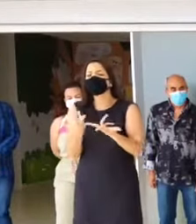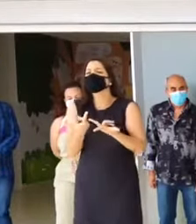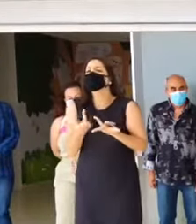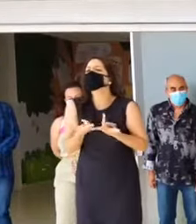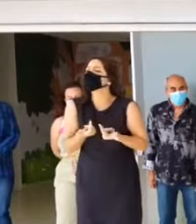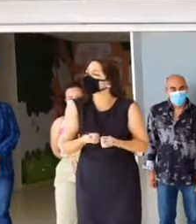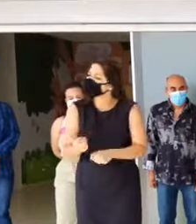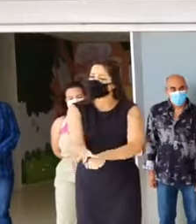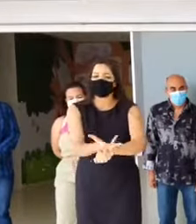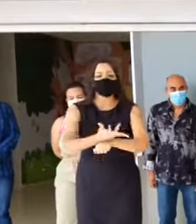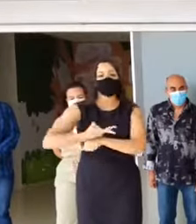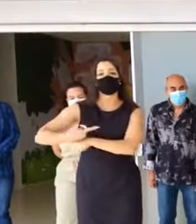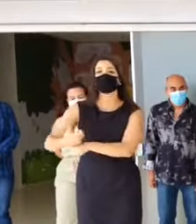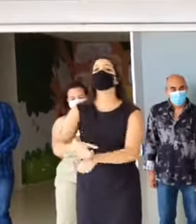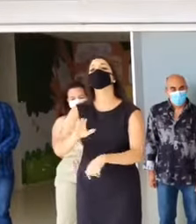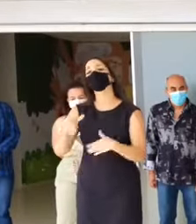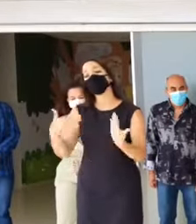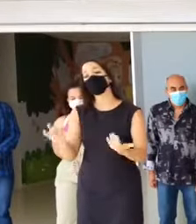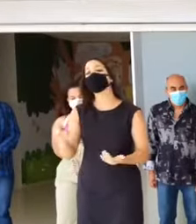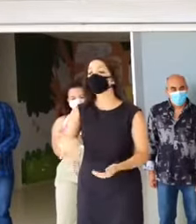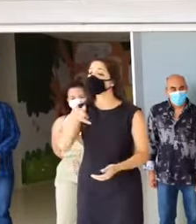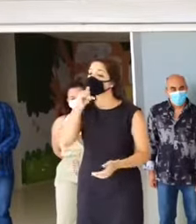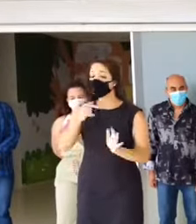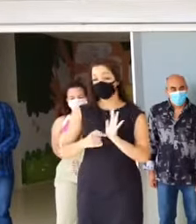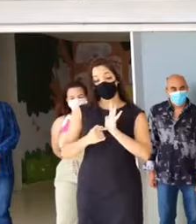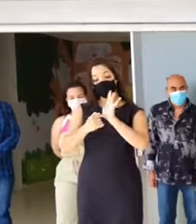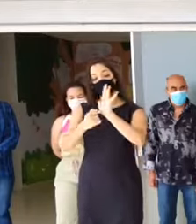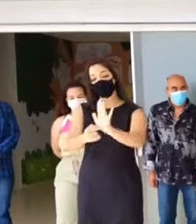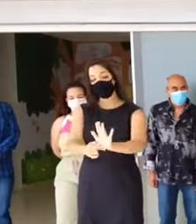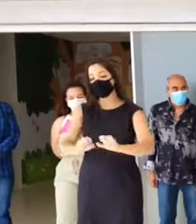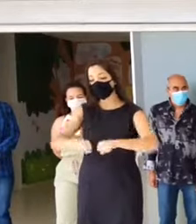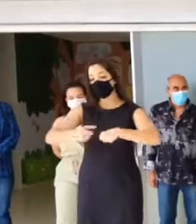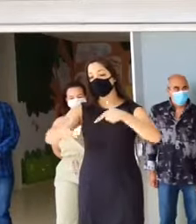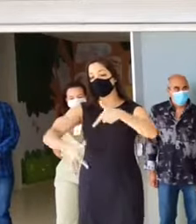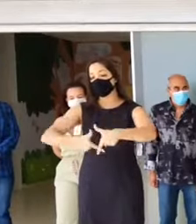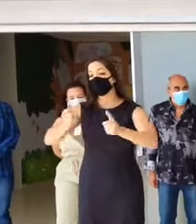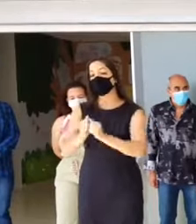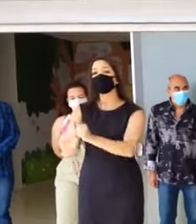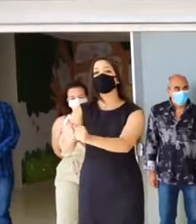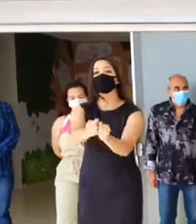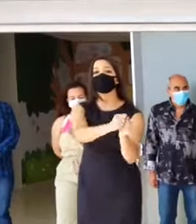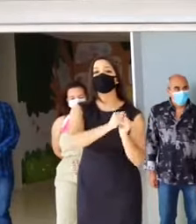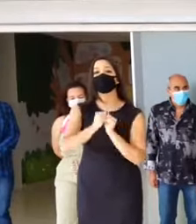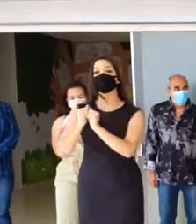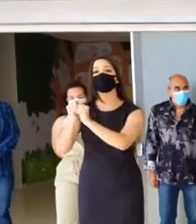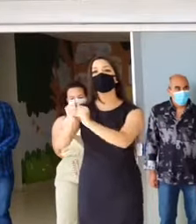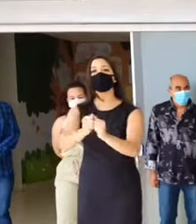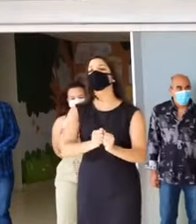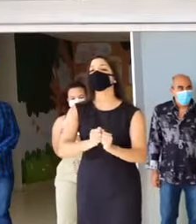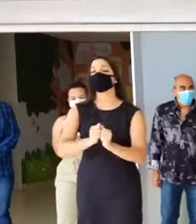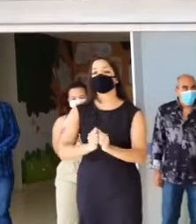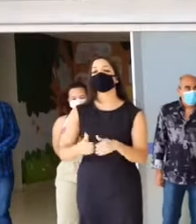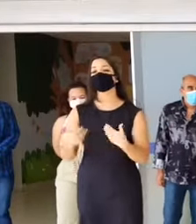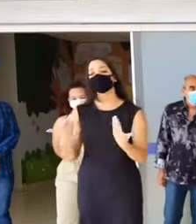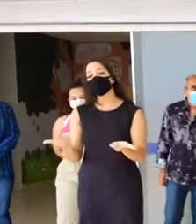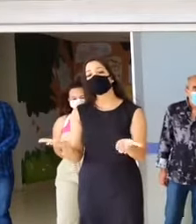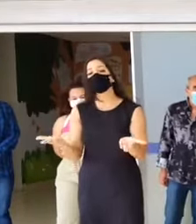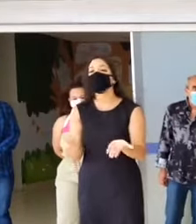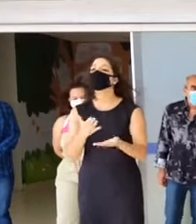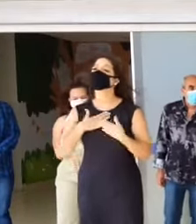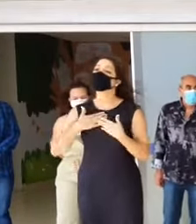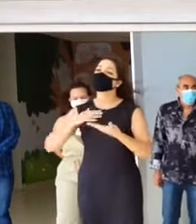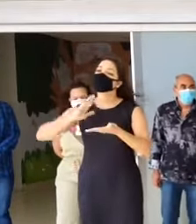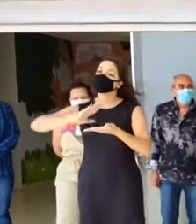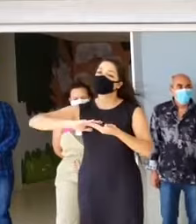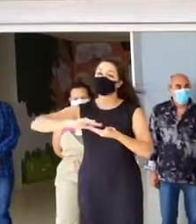excepcionais. Então, esse é um exemplo desse esforço conjunto, desse trabalho, dessa união de esforço. Então, fica aqui o meu